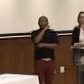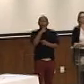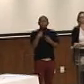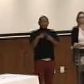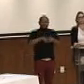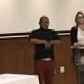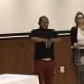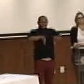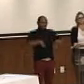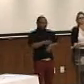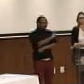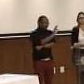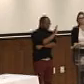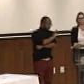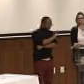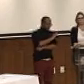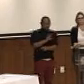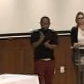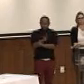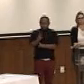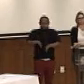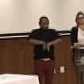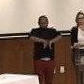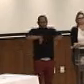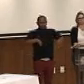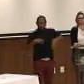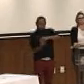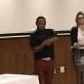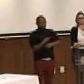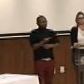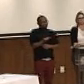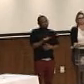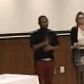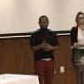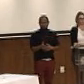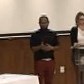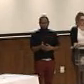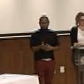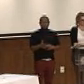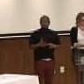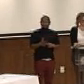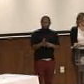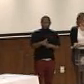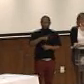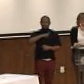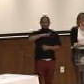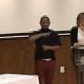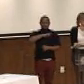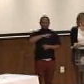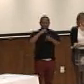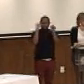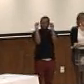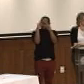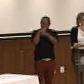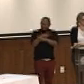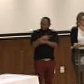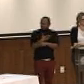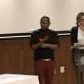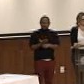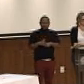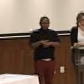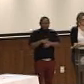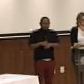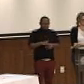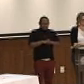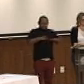e docentes, cada um para um lado, não se misturam. O senhor teve uma dificuldade muito grande de conversar, inclusive abandonando a